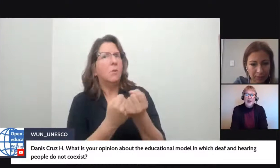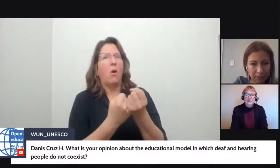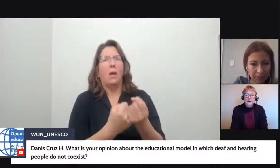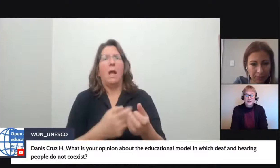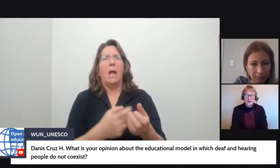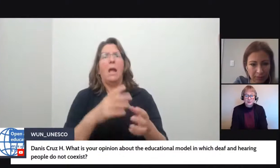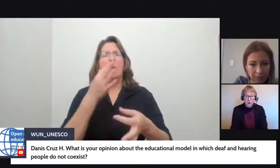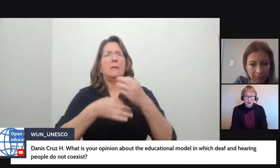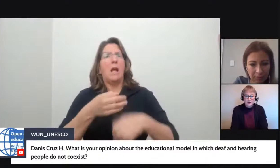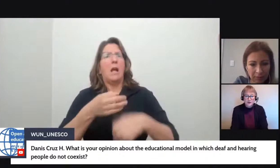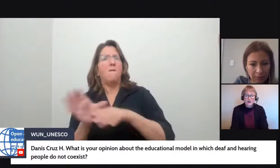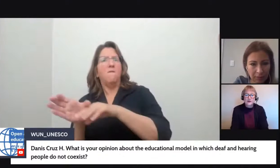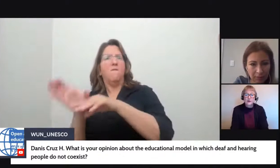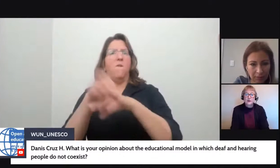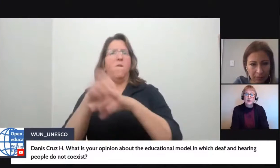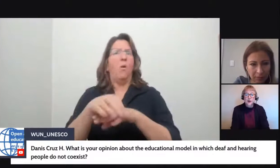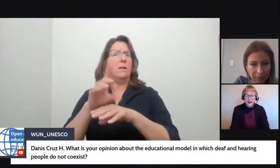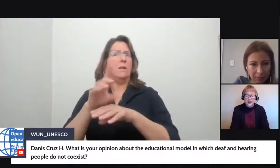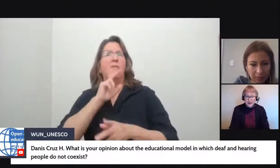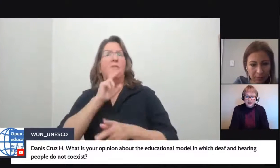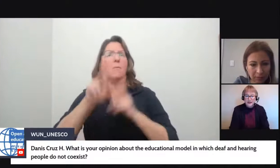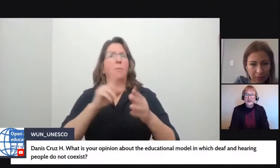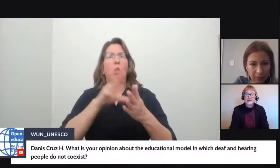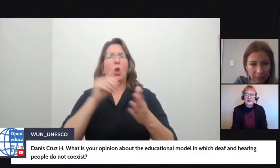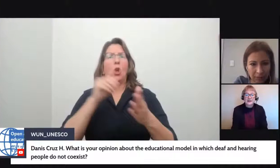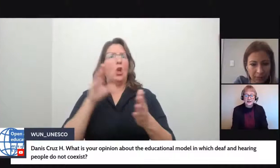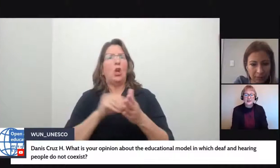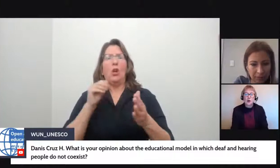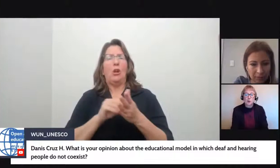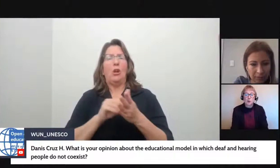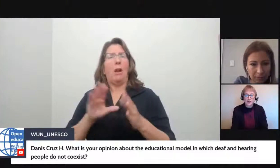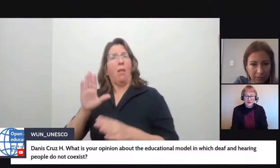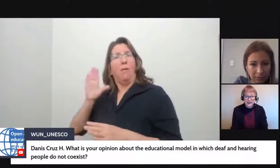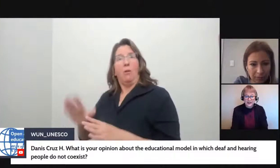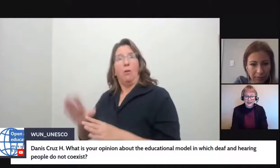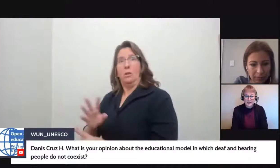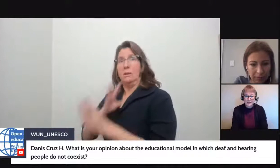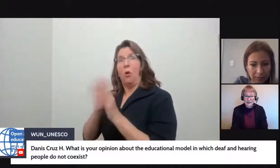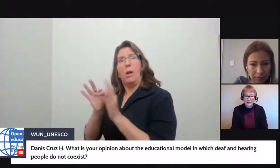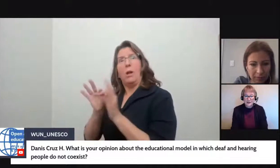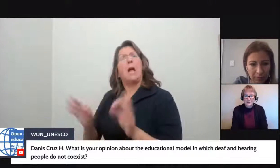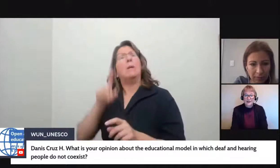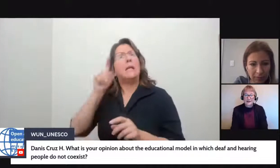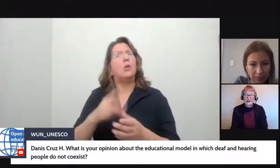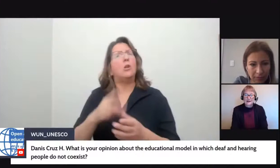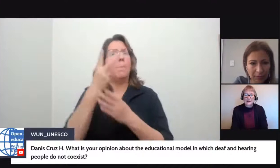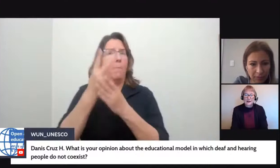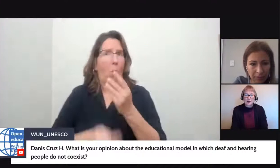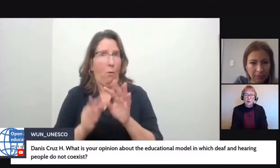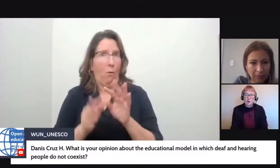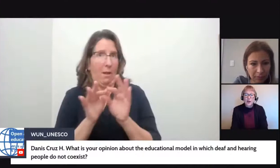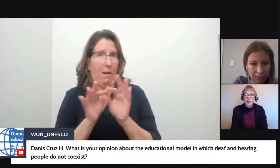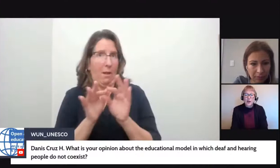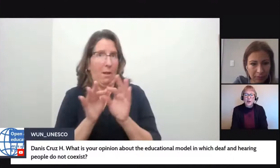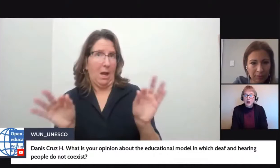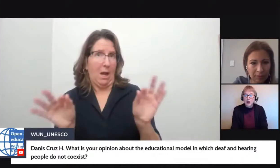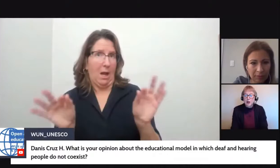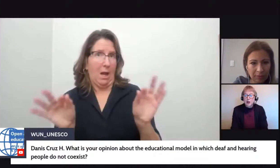inglés es el lenguaje primordial, el oral, pero la lengua de señas americana